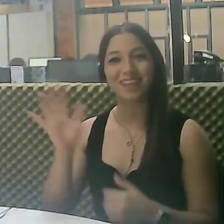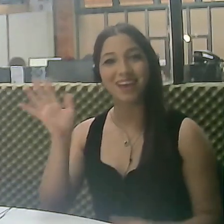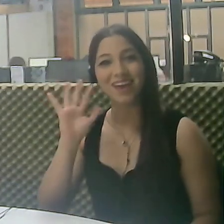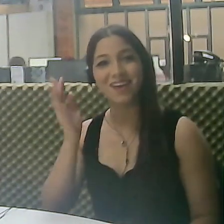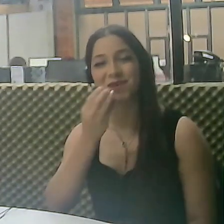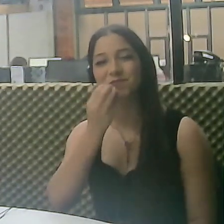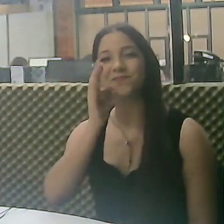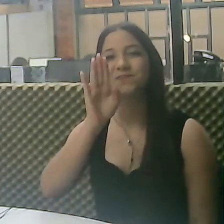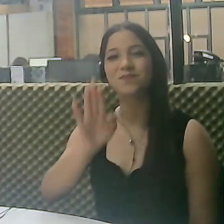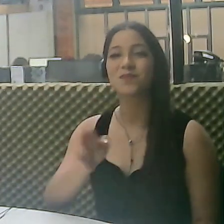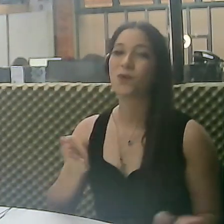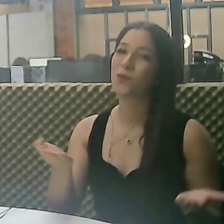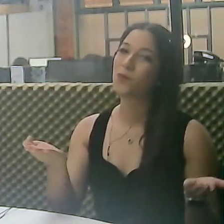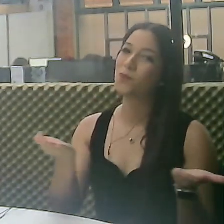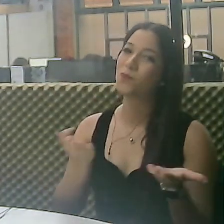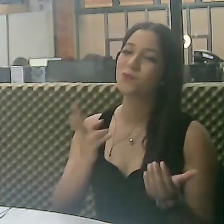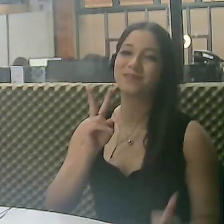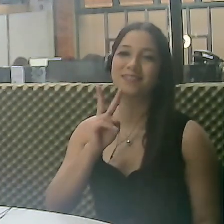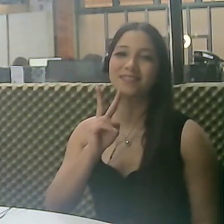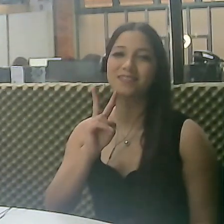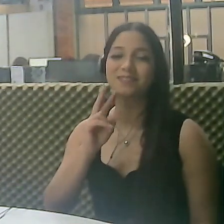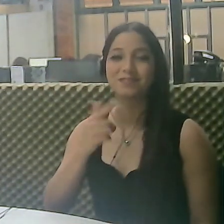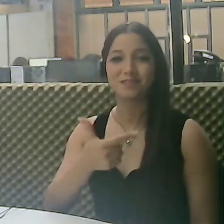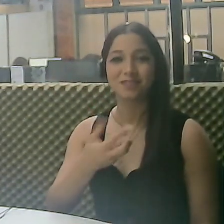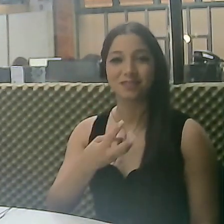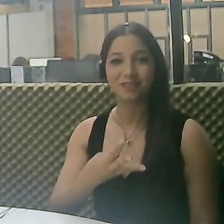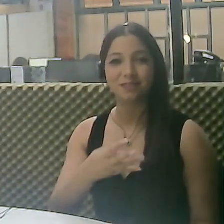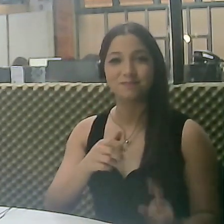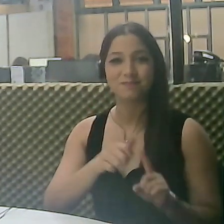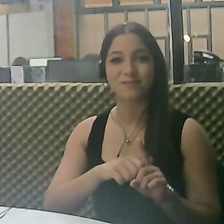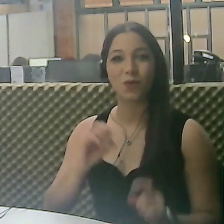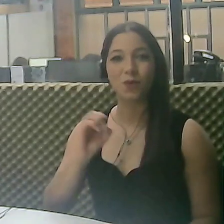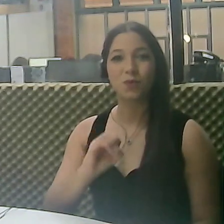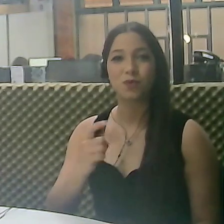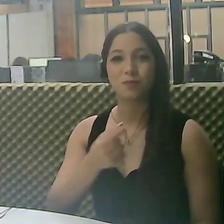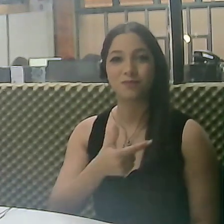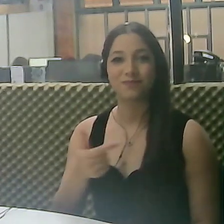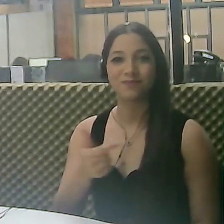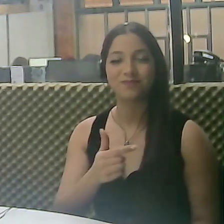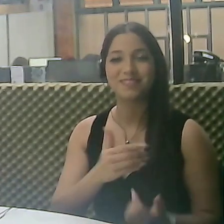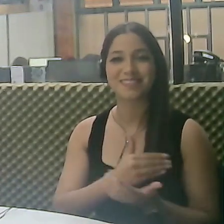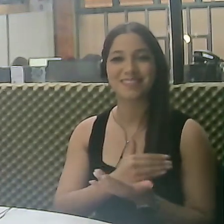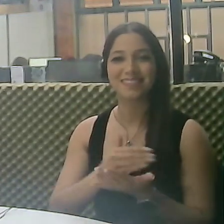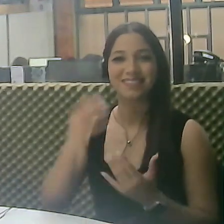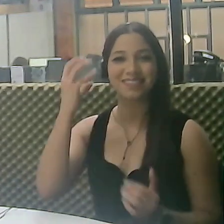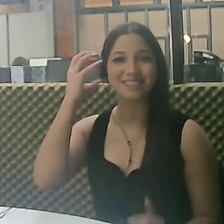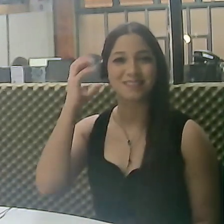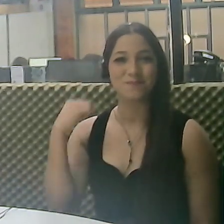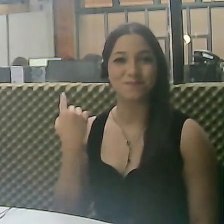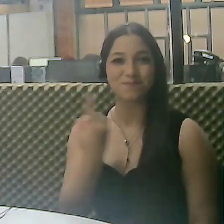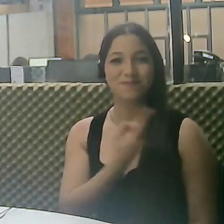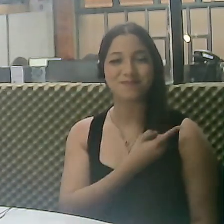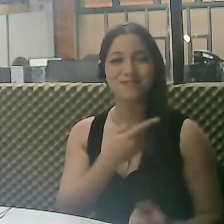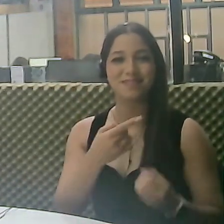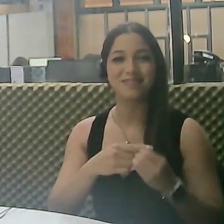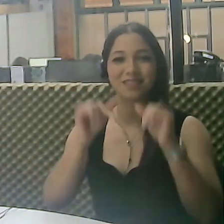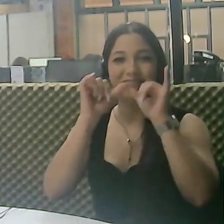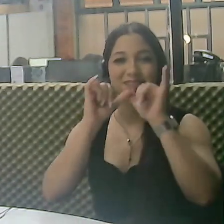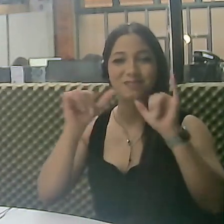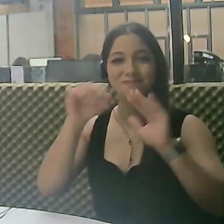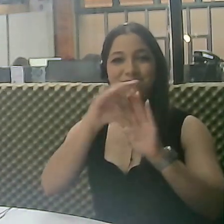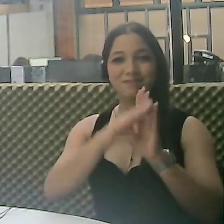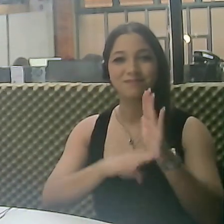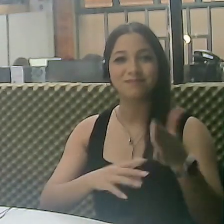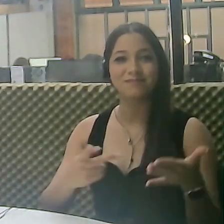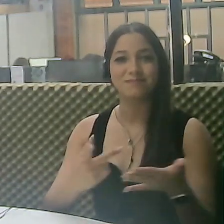Olá, boa tarde. Hoje é segunda-feira, dia 24 de outubro de 2022. Está no ar a Rádio Nossa Cidade com um boletim de